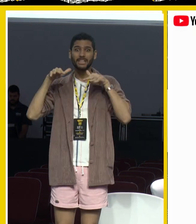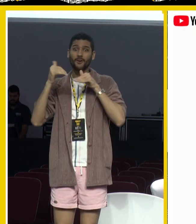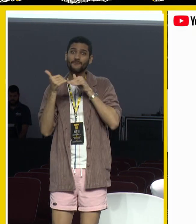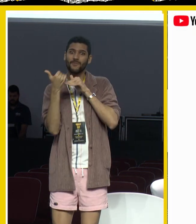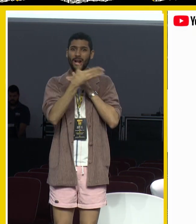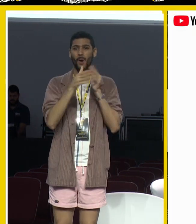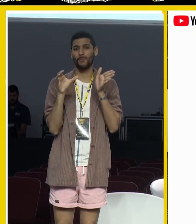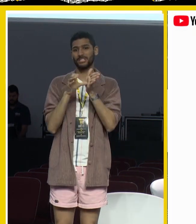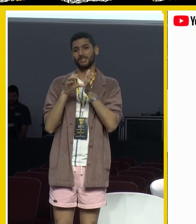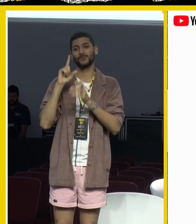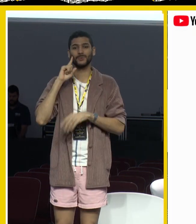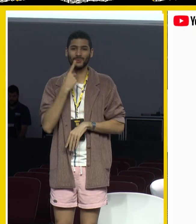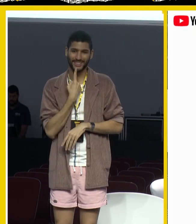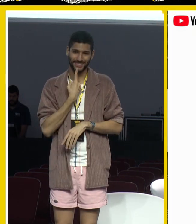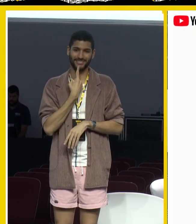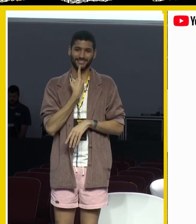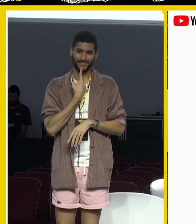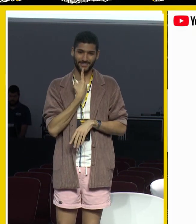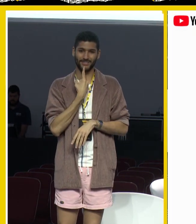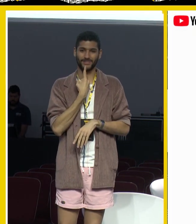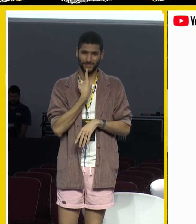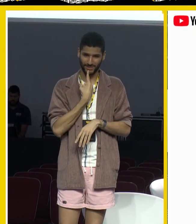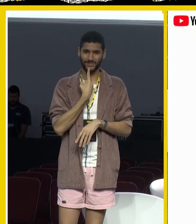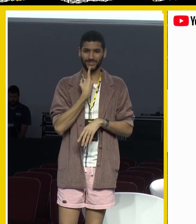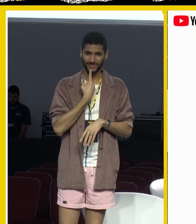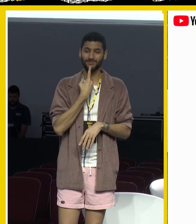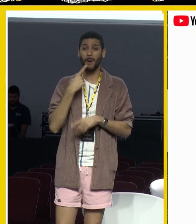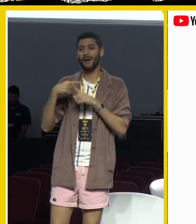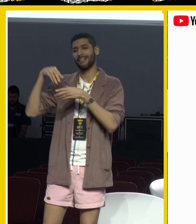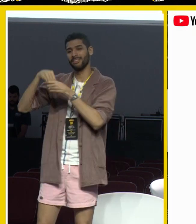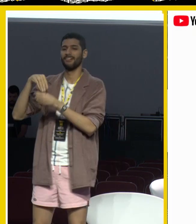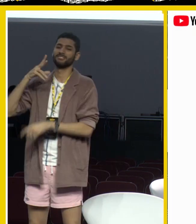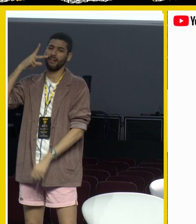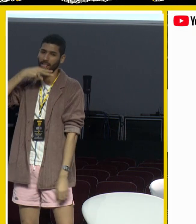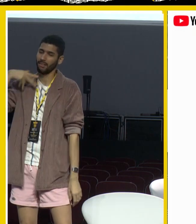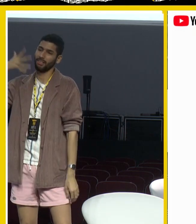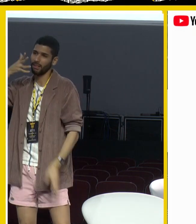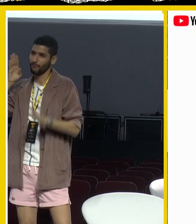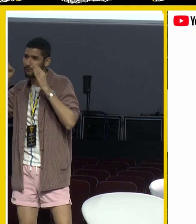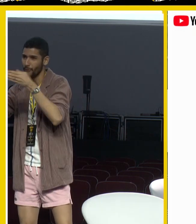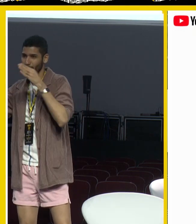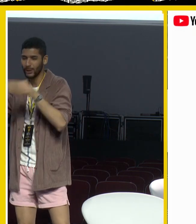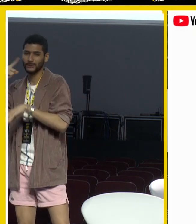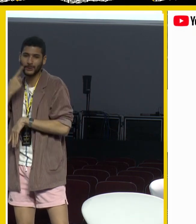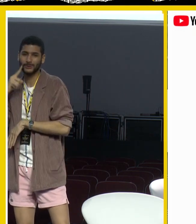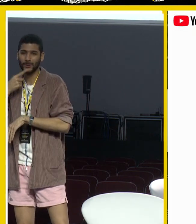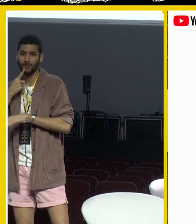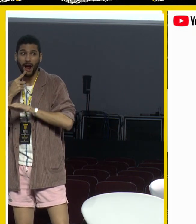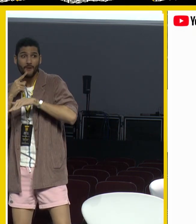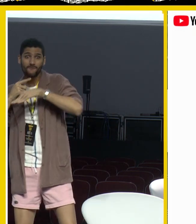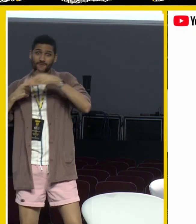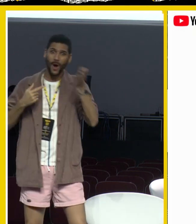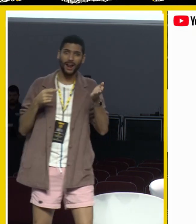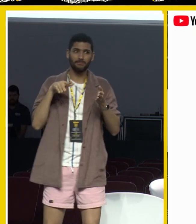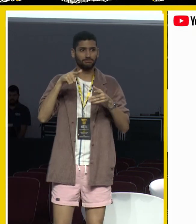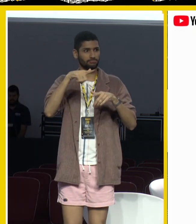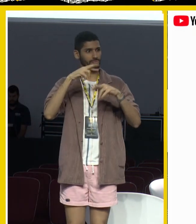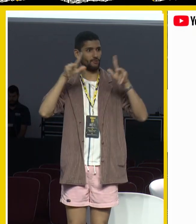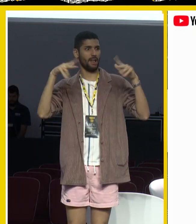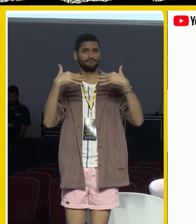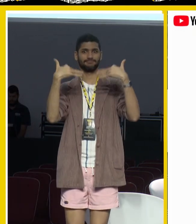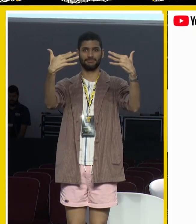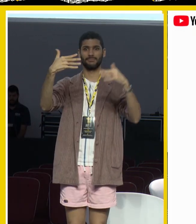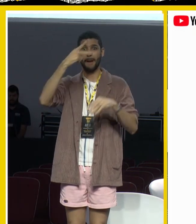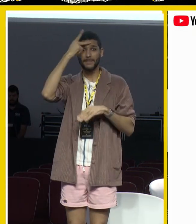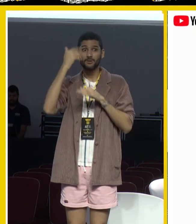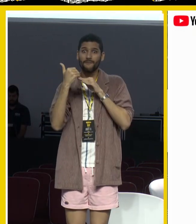porque esse evento é um evento fora da comunidade surda então dentro da comunidade surda as pessoas já sabem